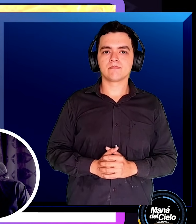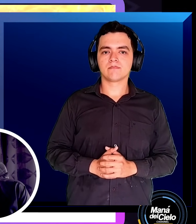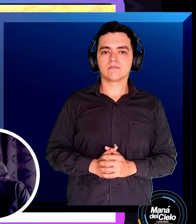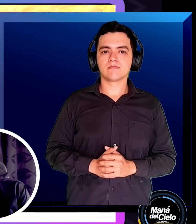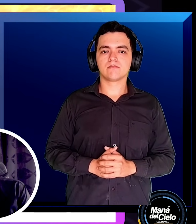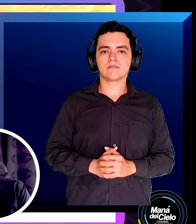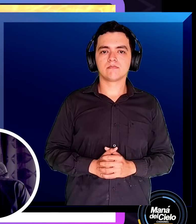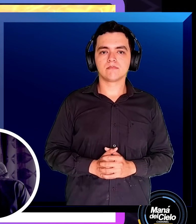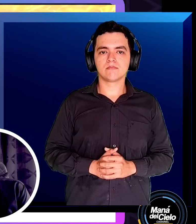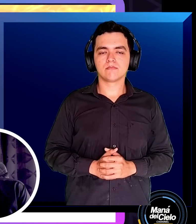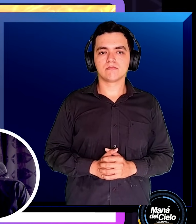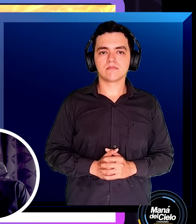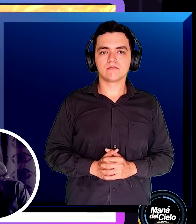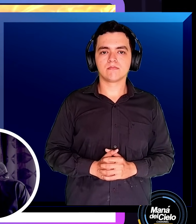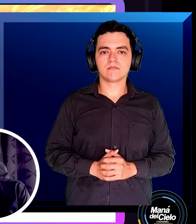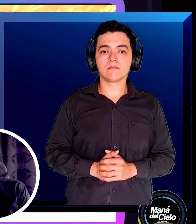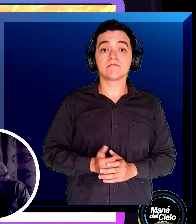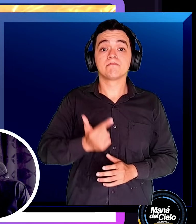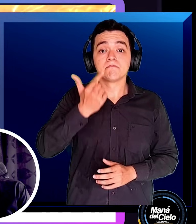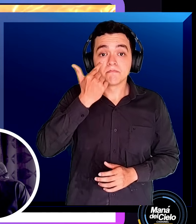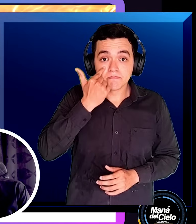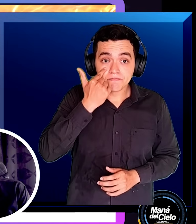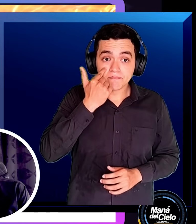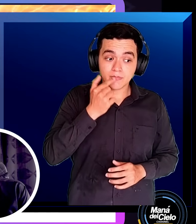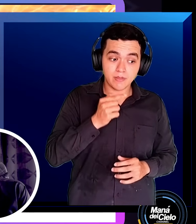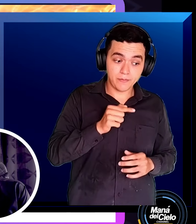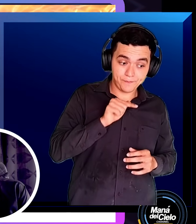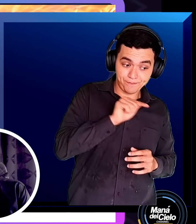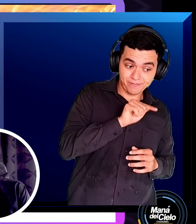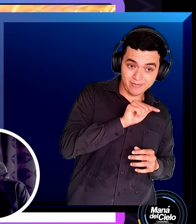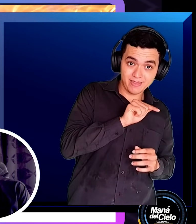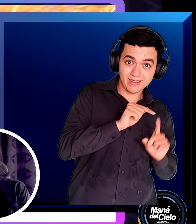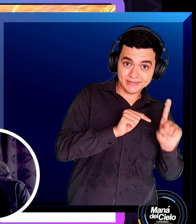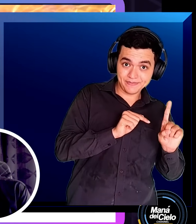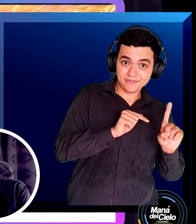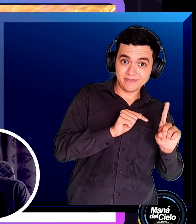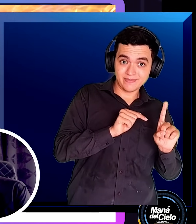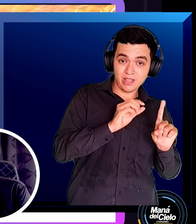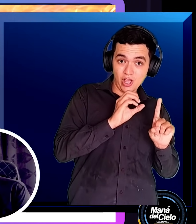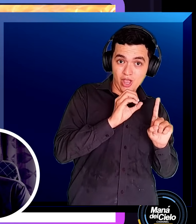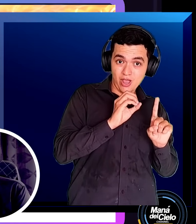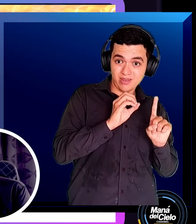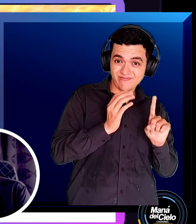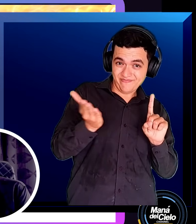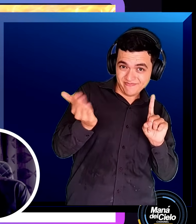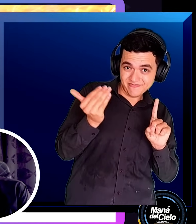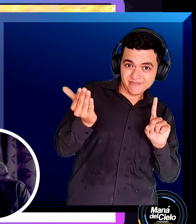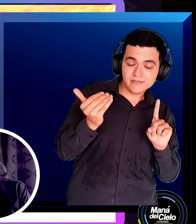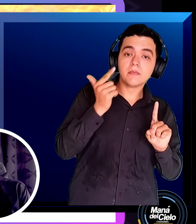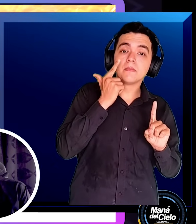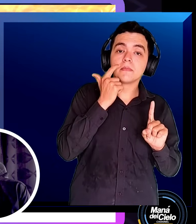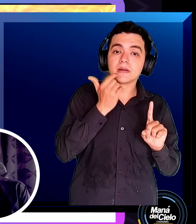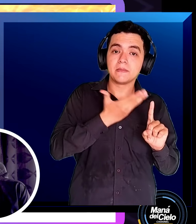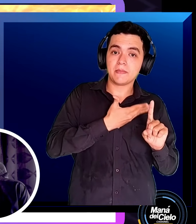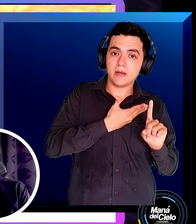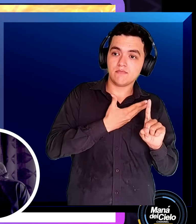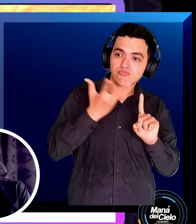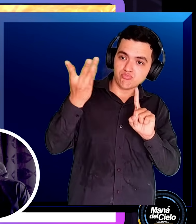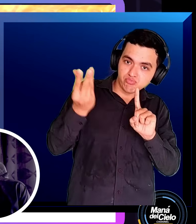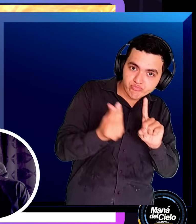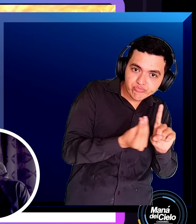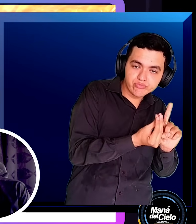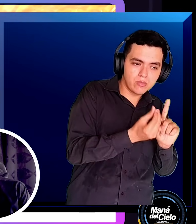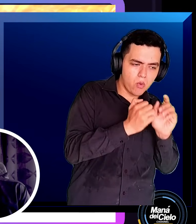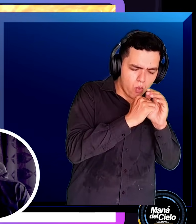Entonces dice: para solicitar camino derecho, para nosotros, para nuestros hijos y para nuestros bienes. Oiga, mi